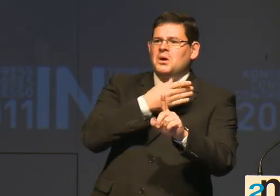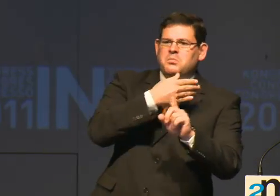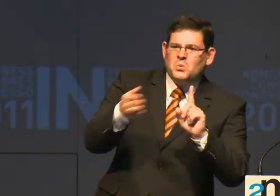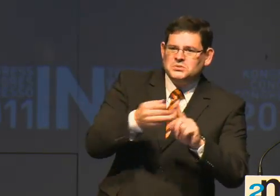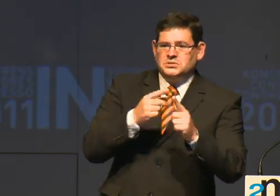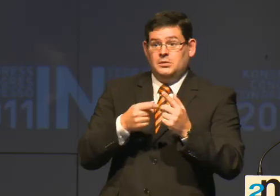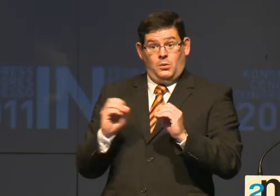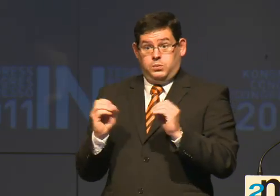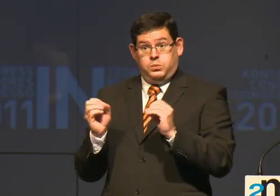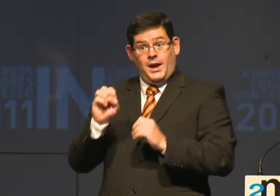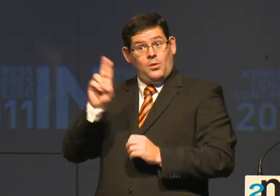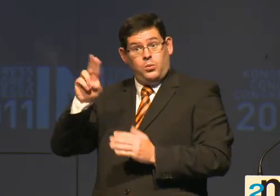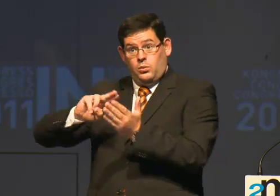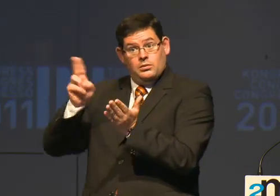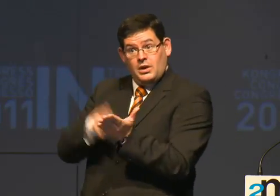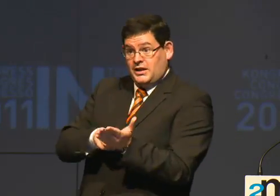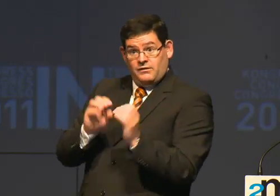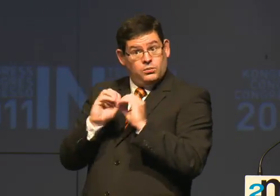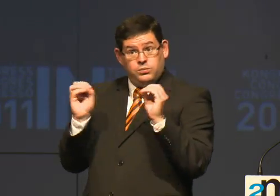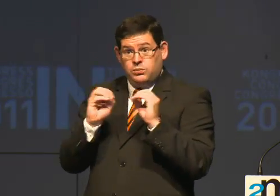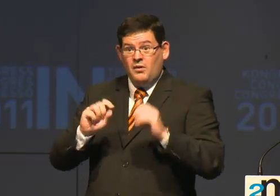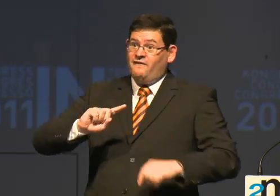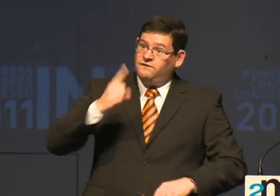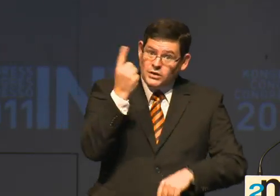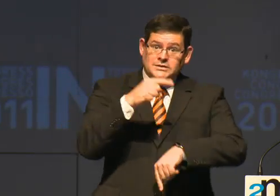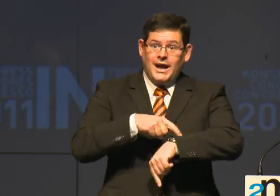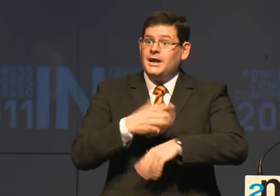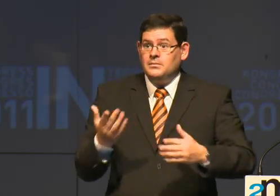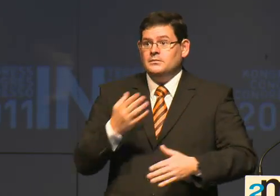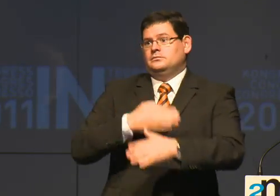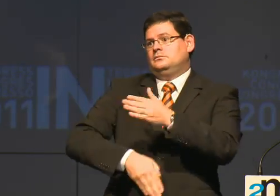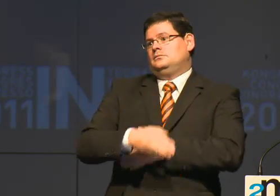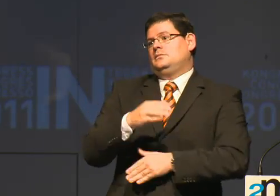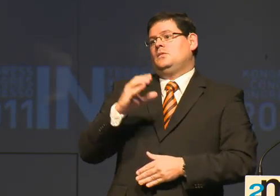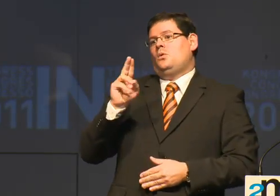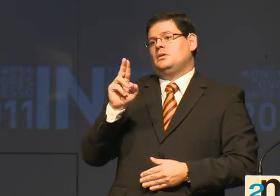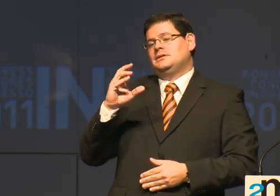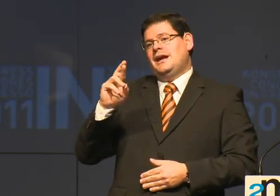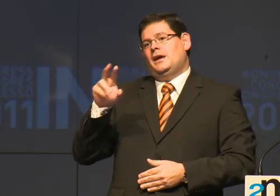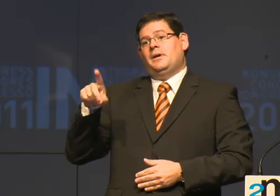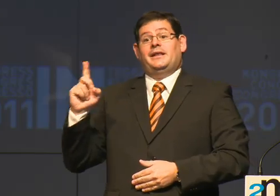existe, pour les enfants, pour le droit à être respecté. Et là, c'est la première fois que ça